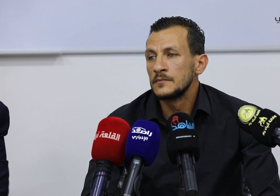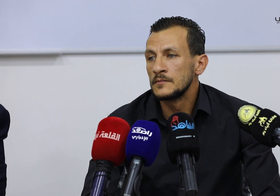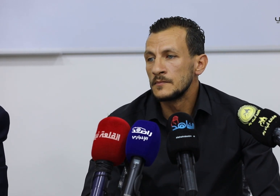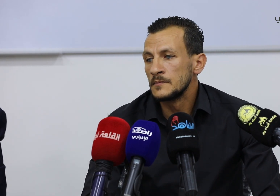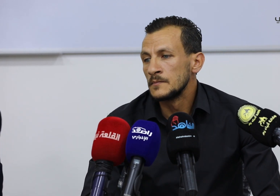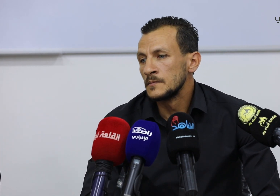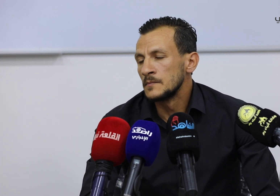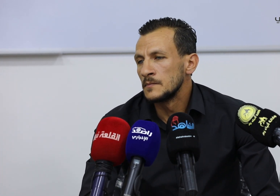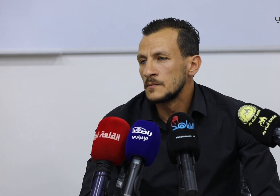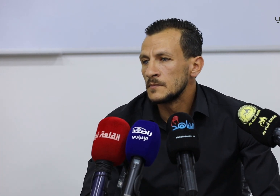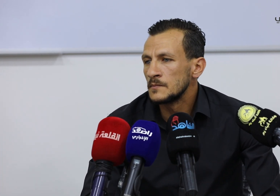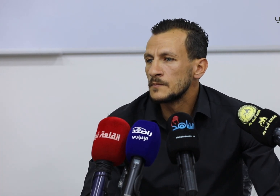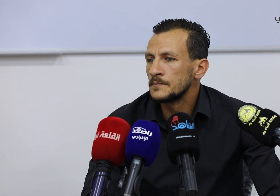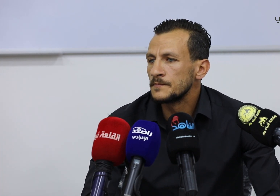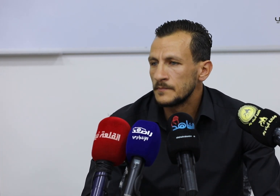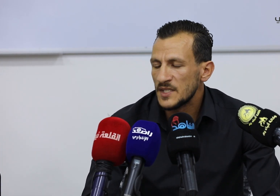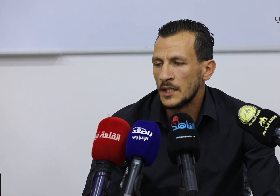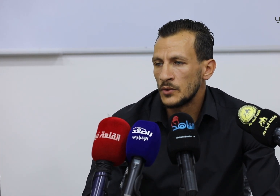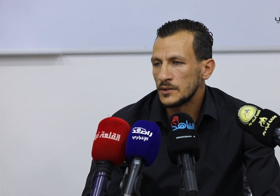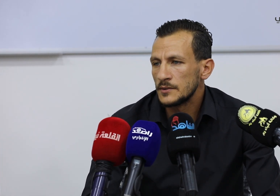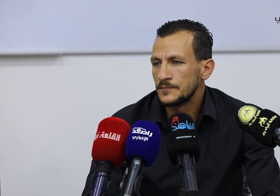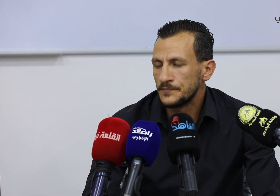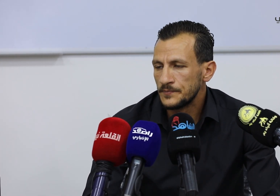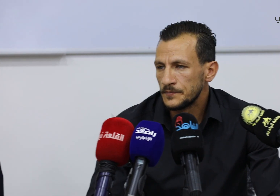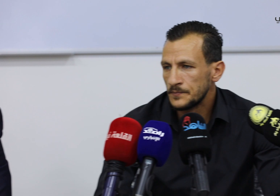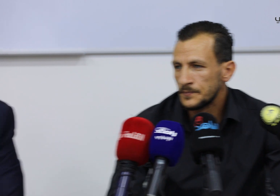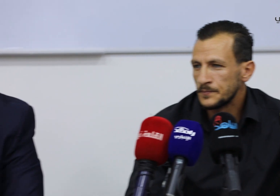تفضل استاذ. مساء الخير. مساء النور.